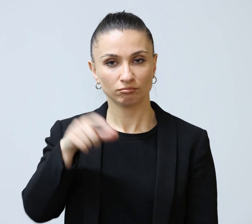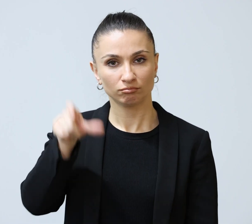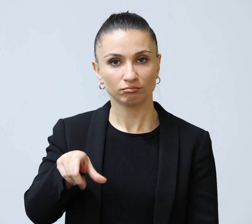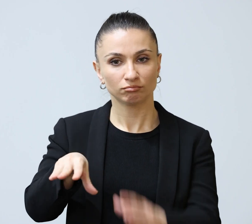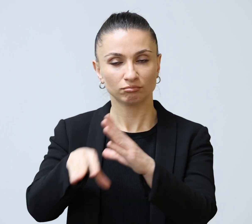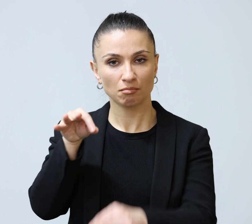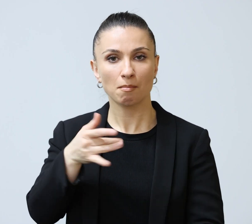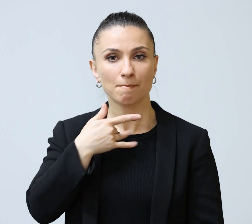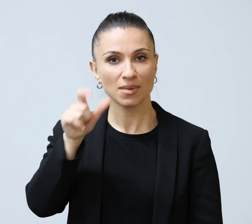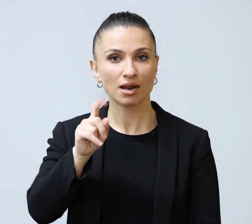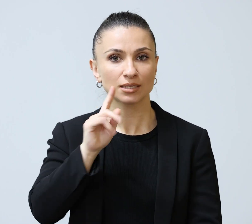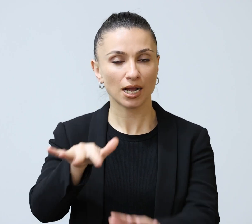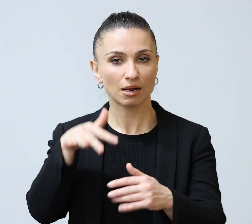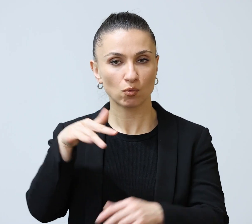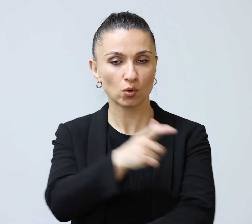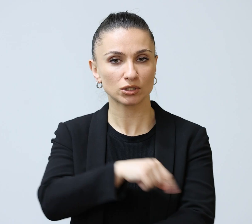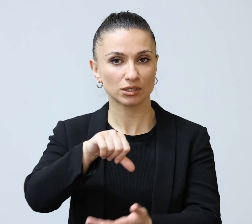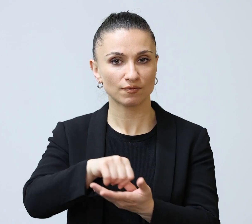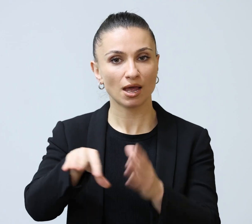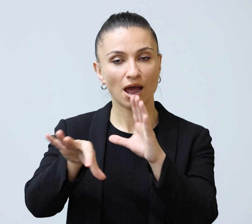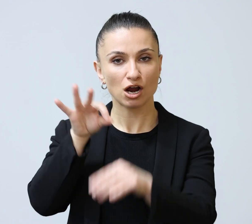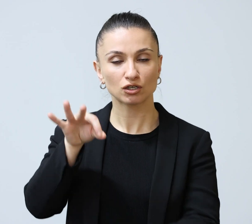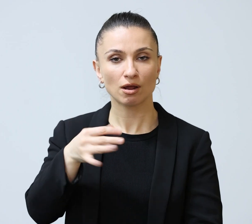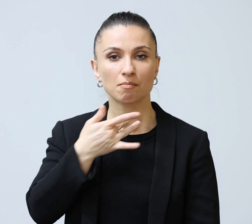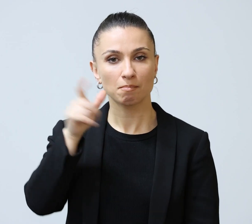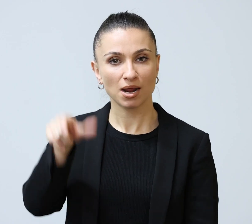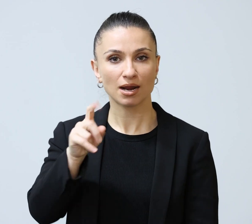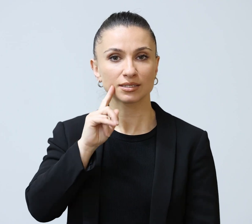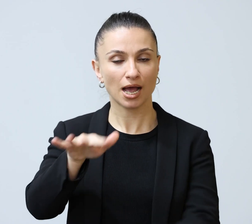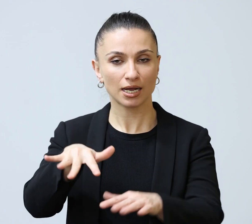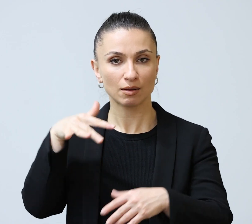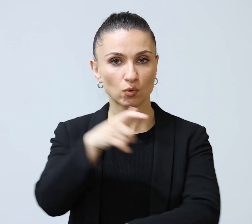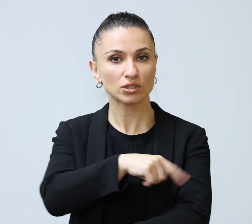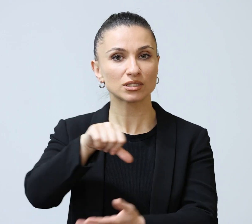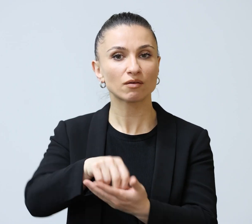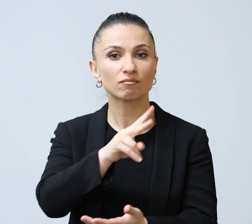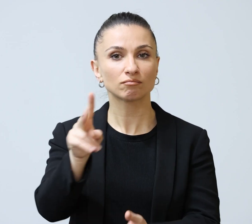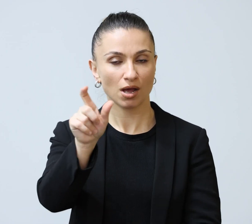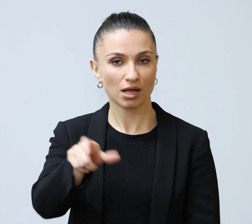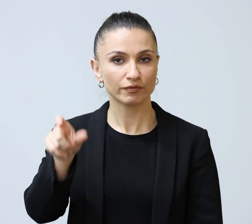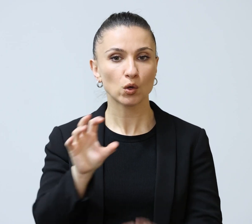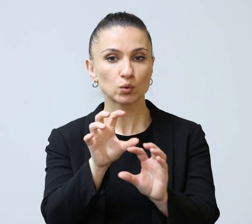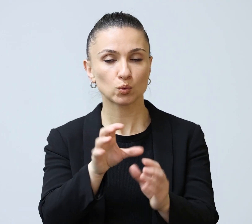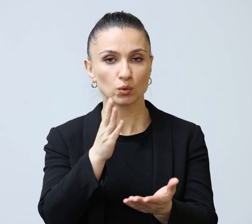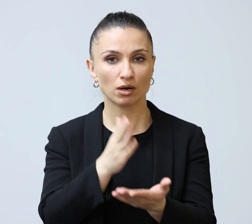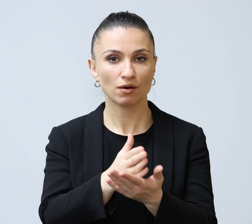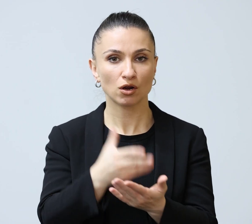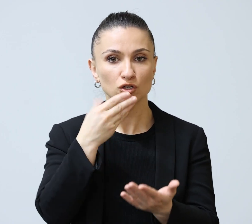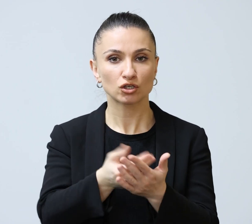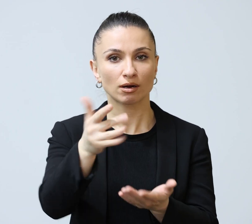Սակրեբուլոյի անդամն այն մարդիկ են, ովքեր հոգ են տանում քո քաղաքի և գյուղի մասին։ Հանրաքվեն և պլեբիսցիտը